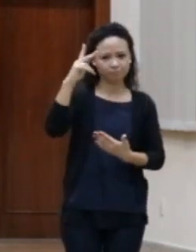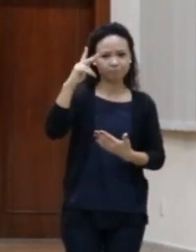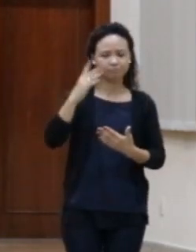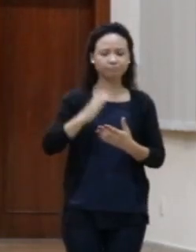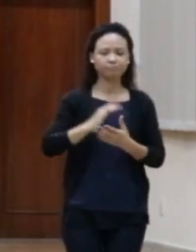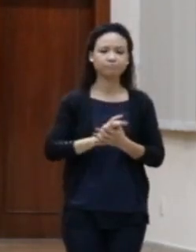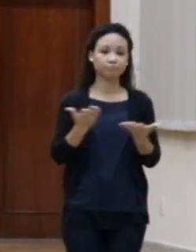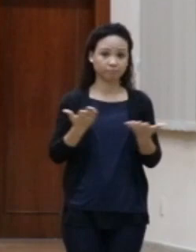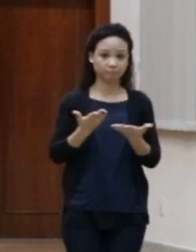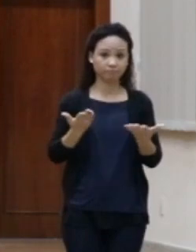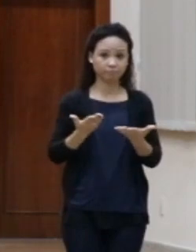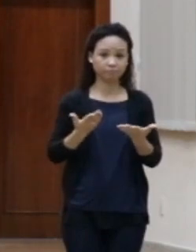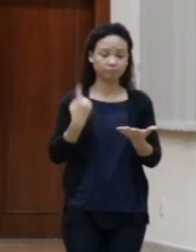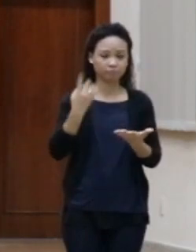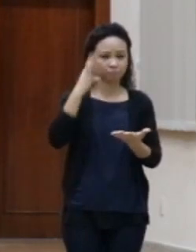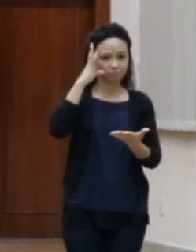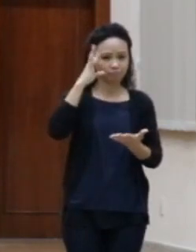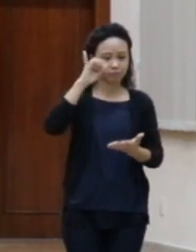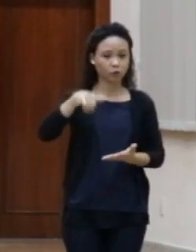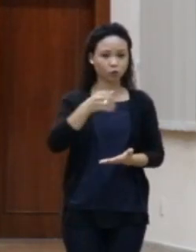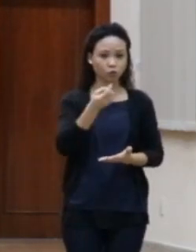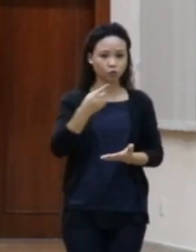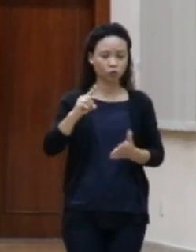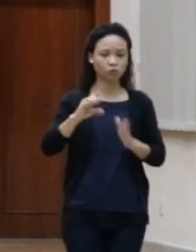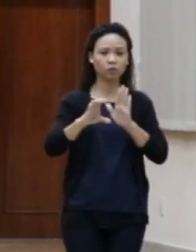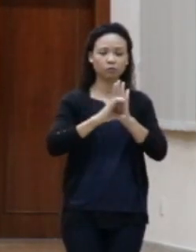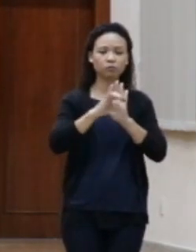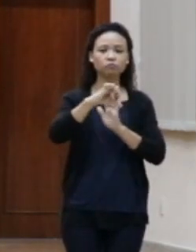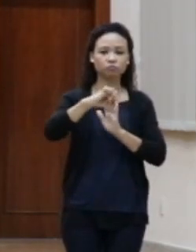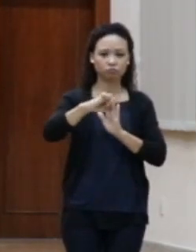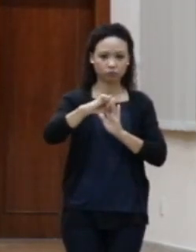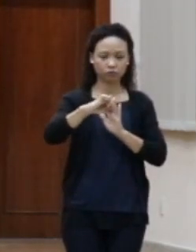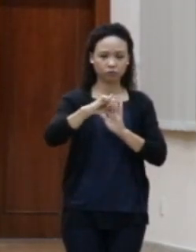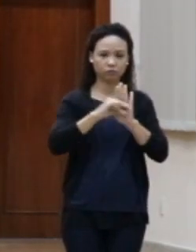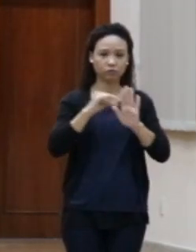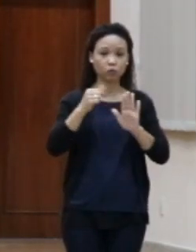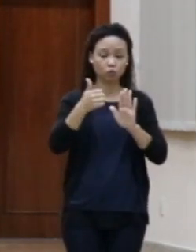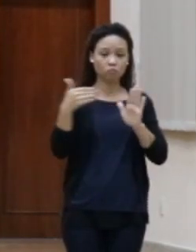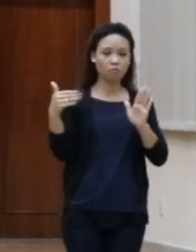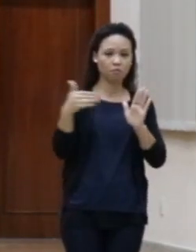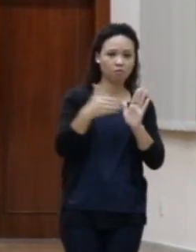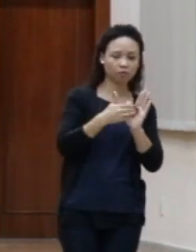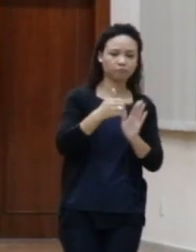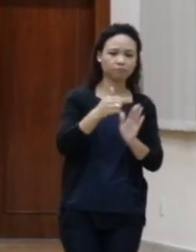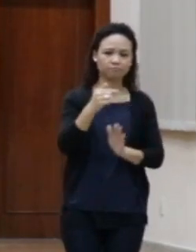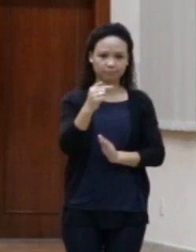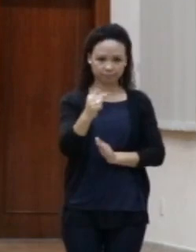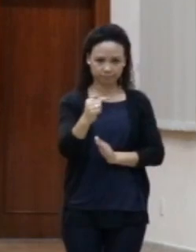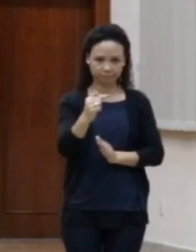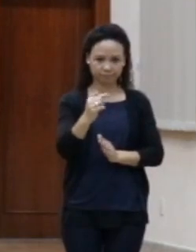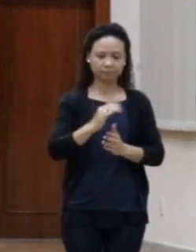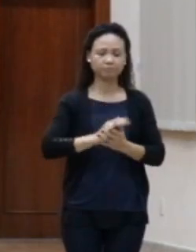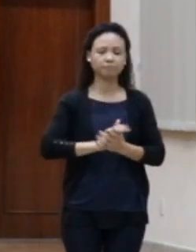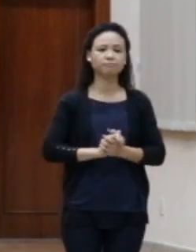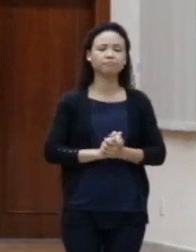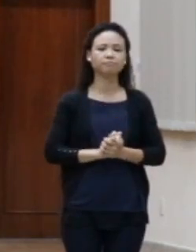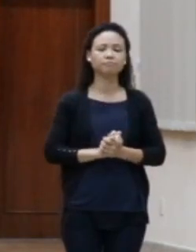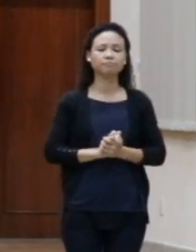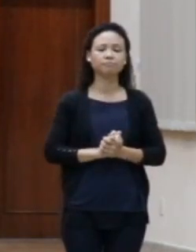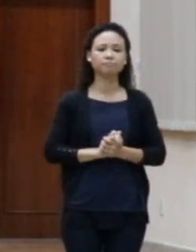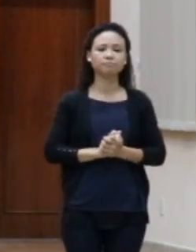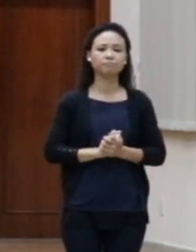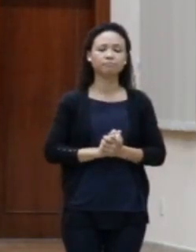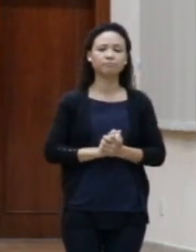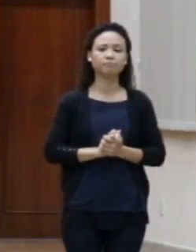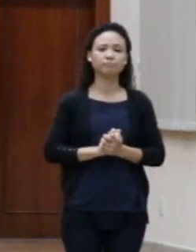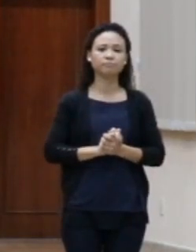de número 9, do versículo de número 1 até o versículo de número 7. O encontro